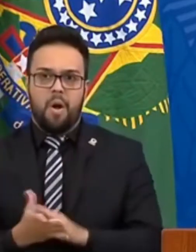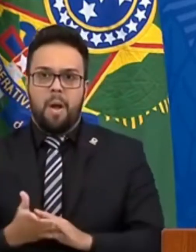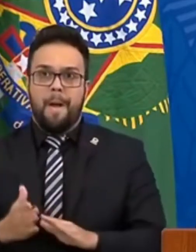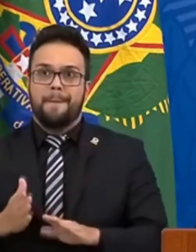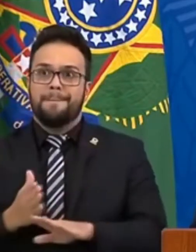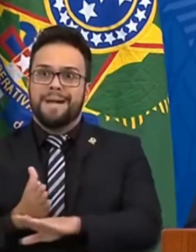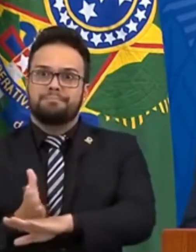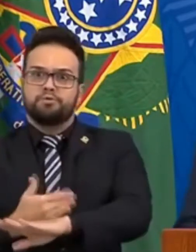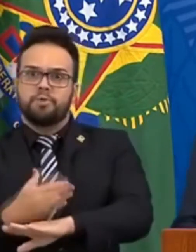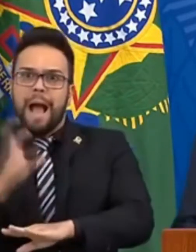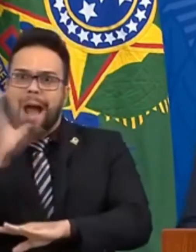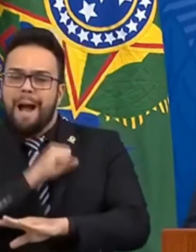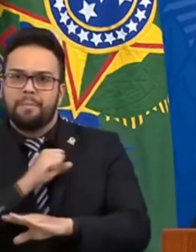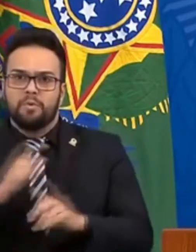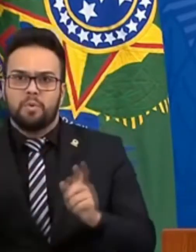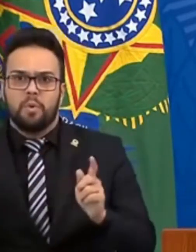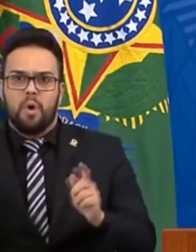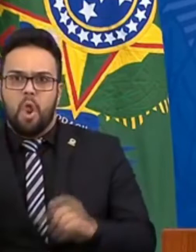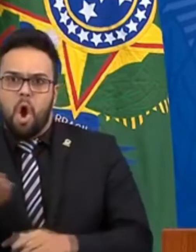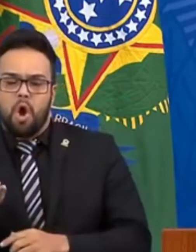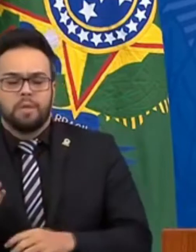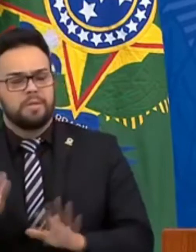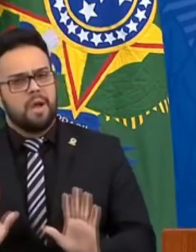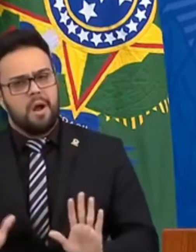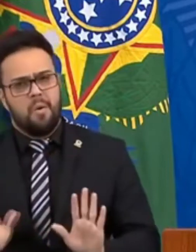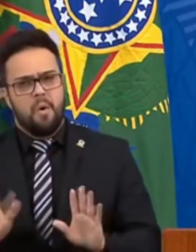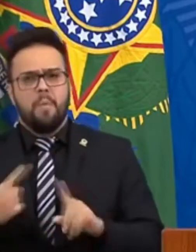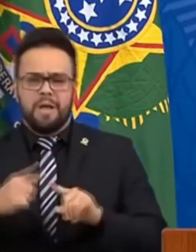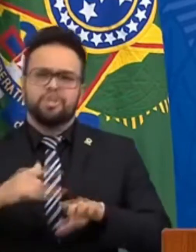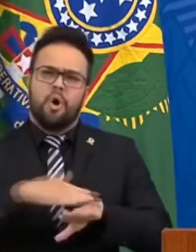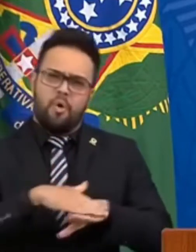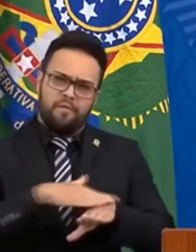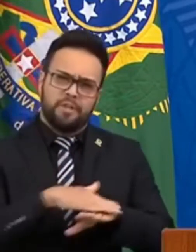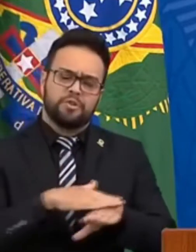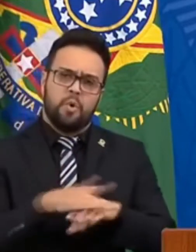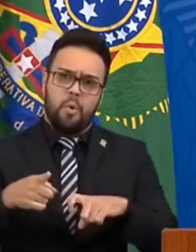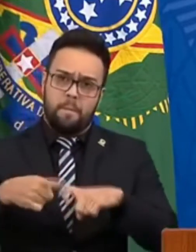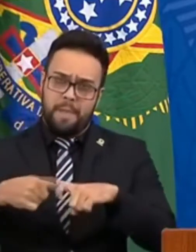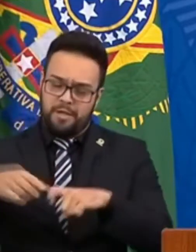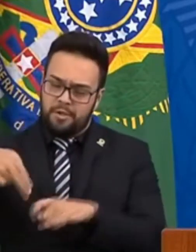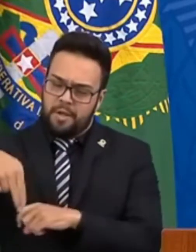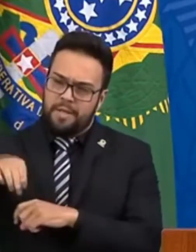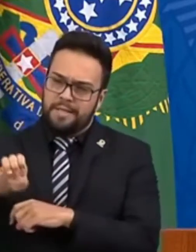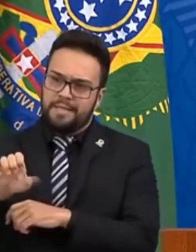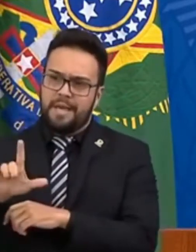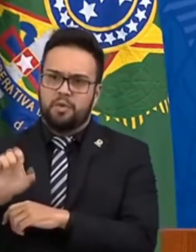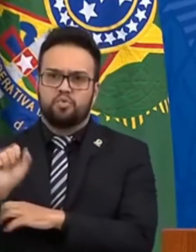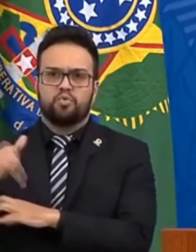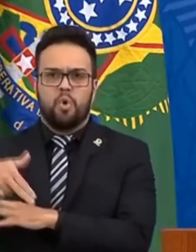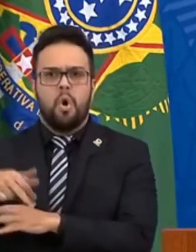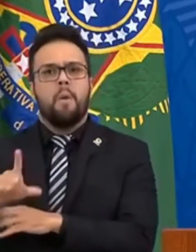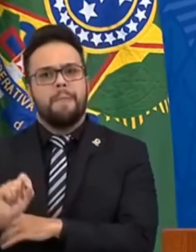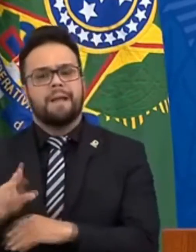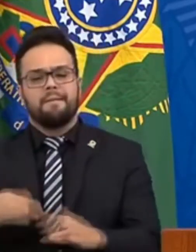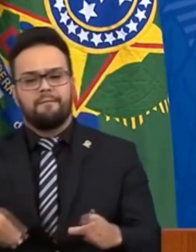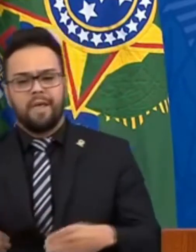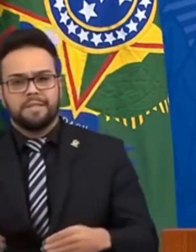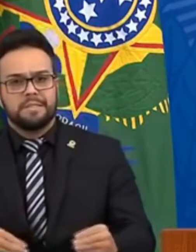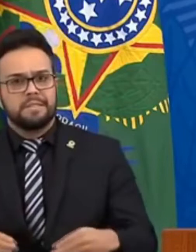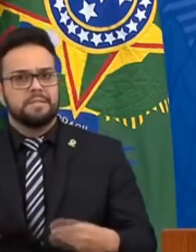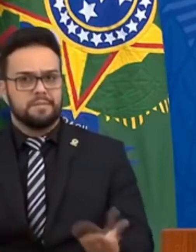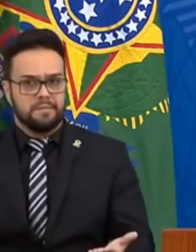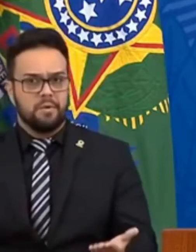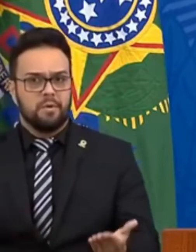mais rápido possível contra o conversado com o doutor nelson é mas ele tem que começar a ser flexibilizado